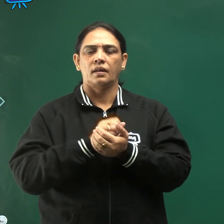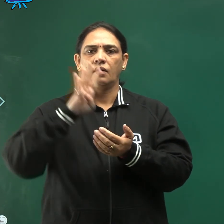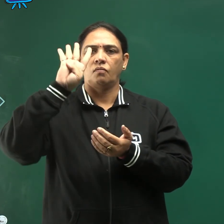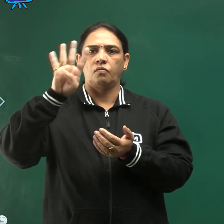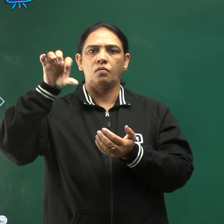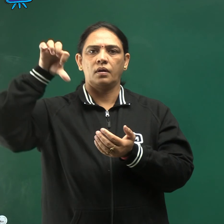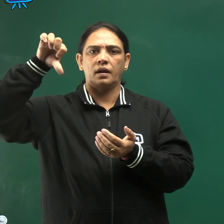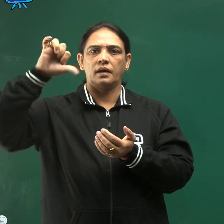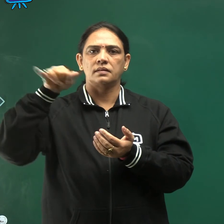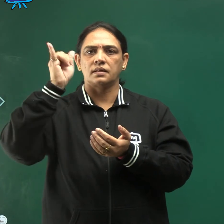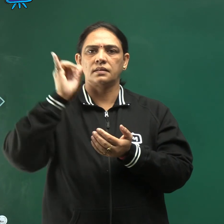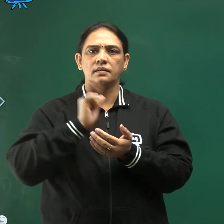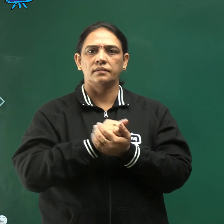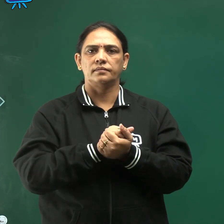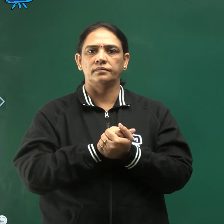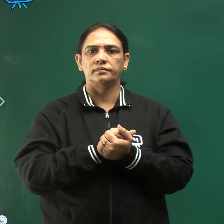496।